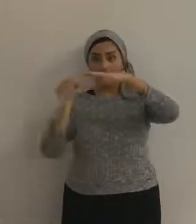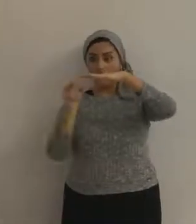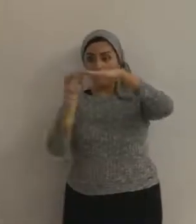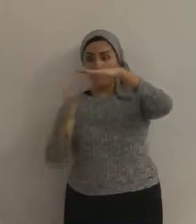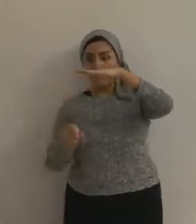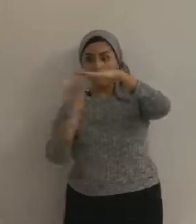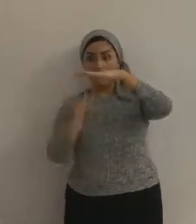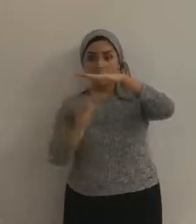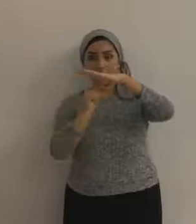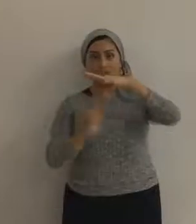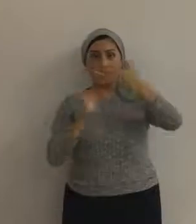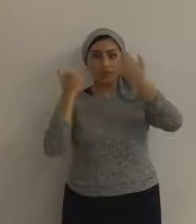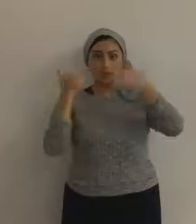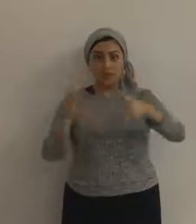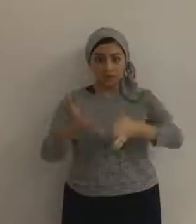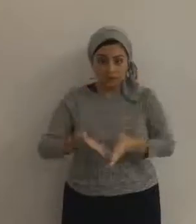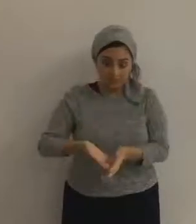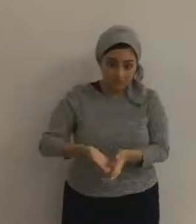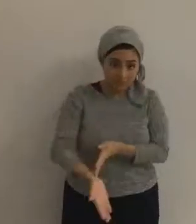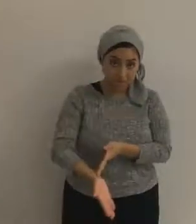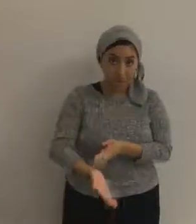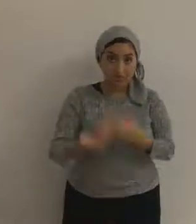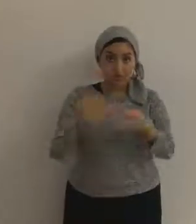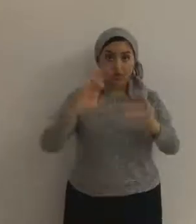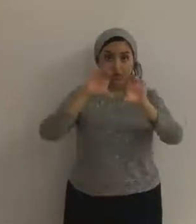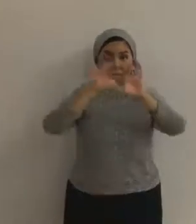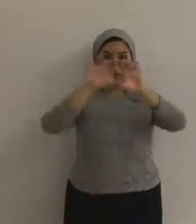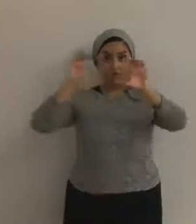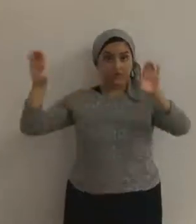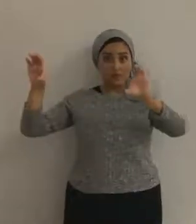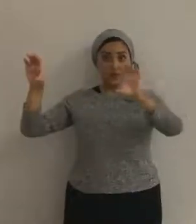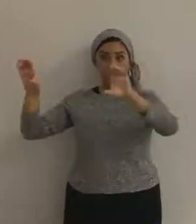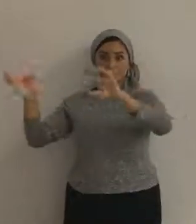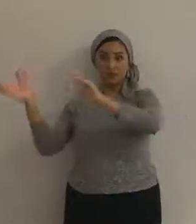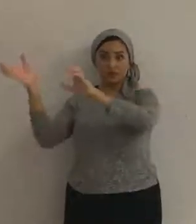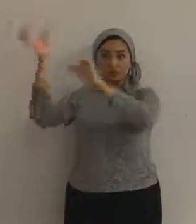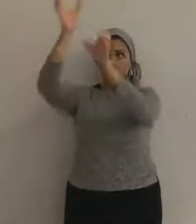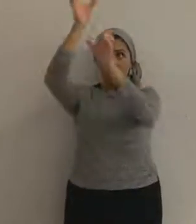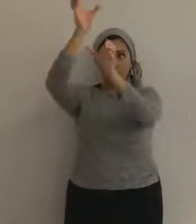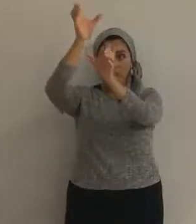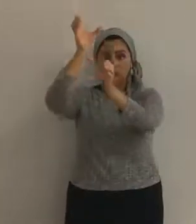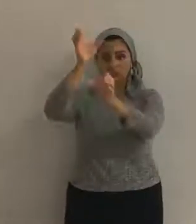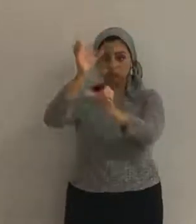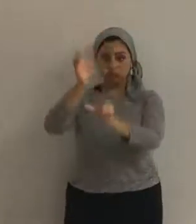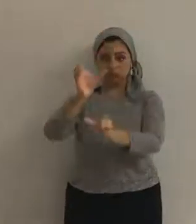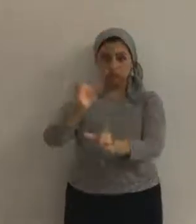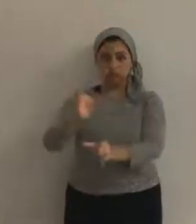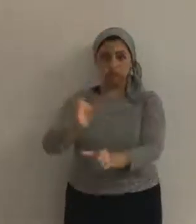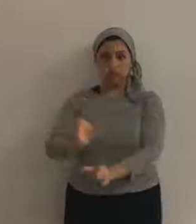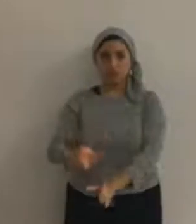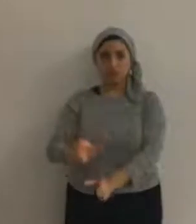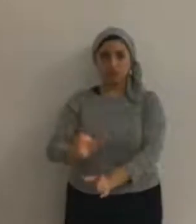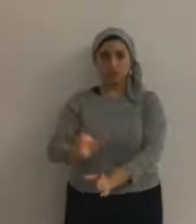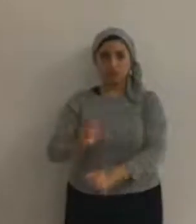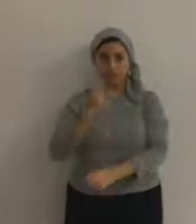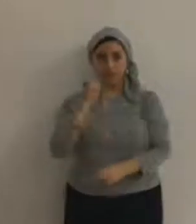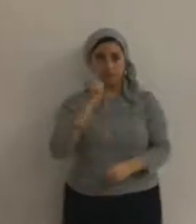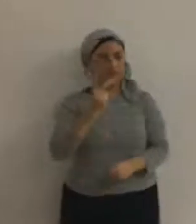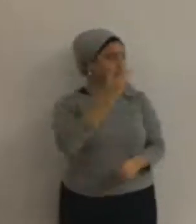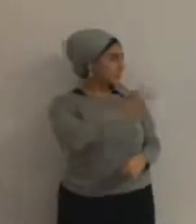perforar, metieron el molde. Esto es aquí en el número 1, metieron el molde. Después, en el número